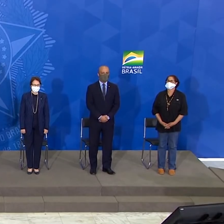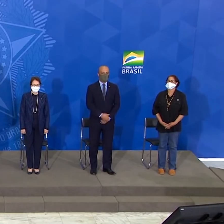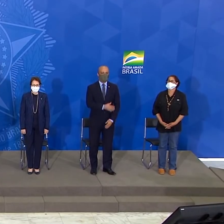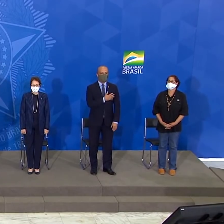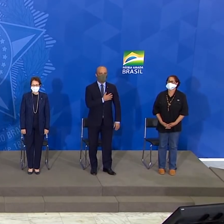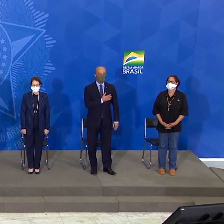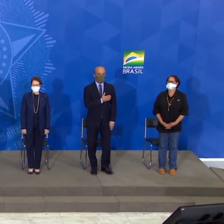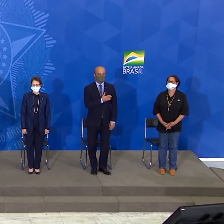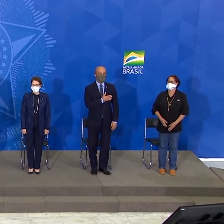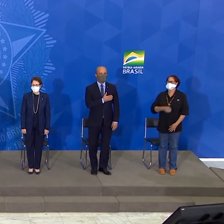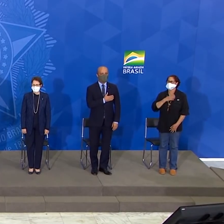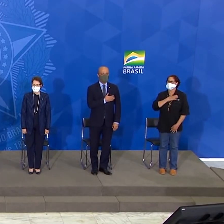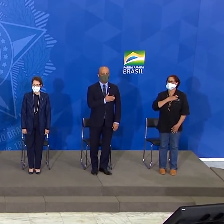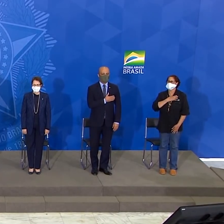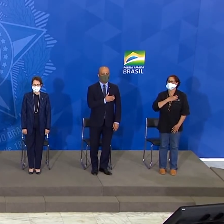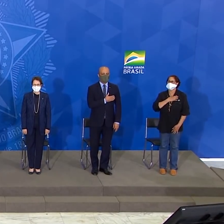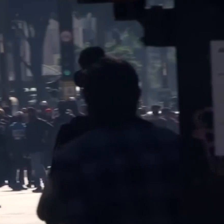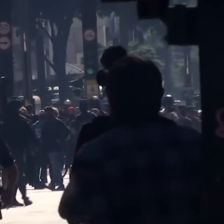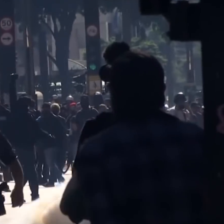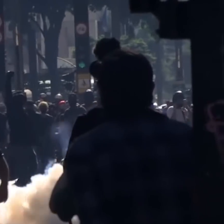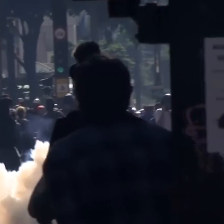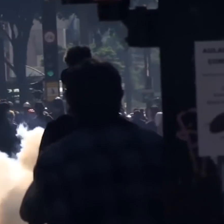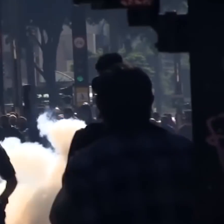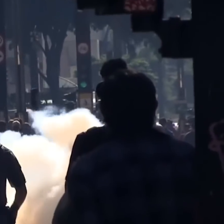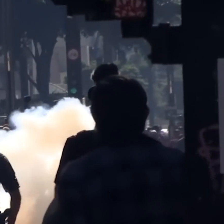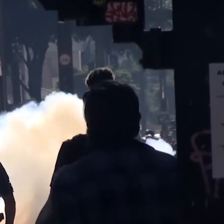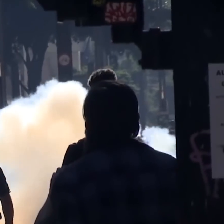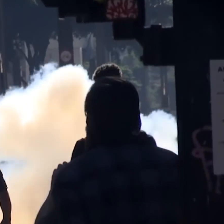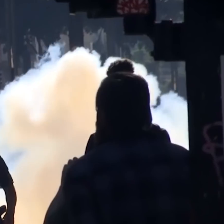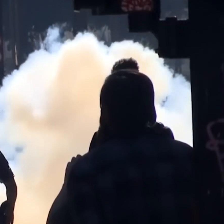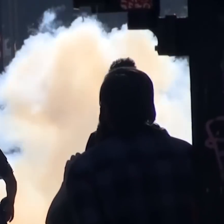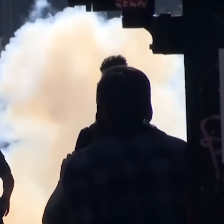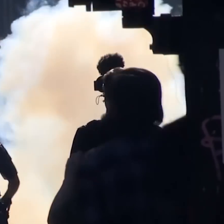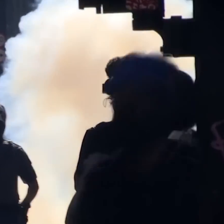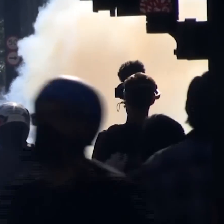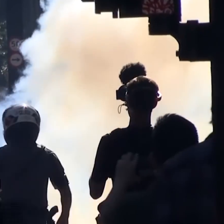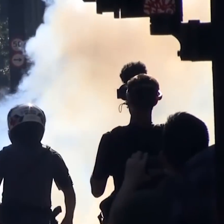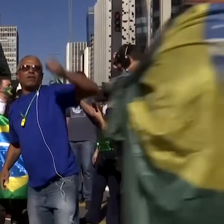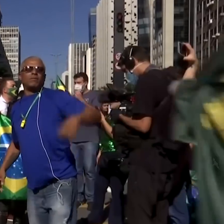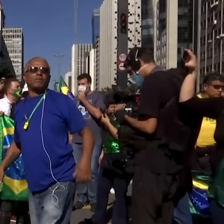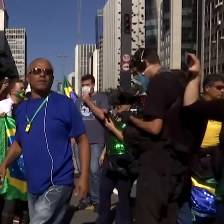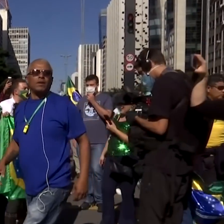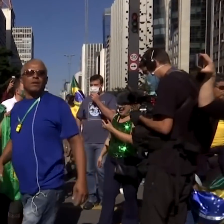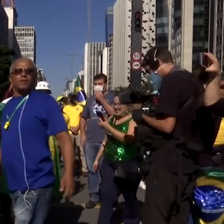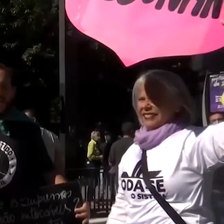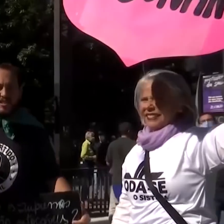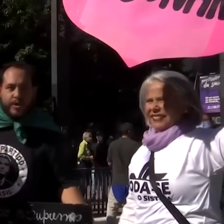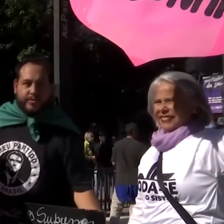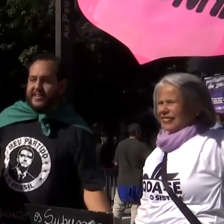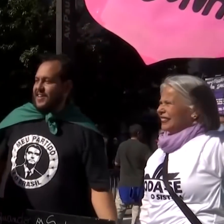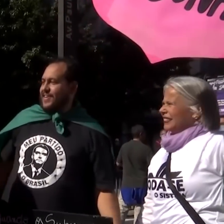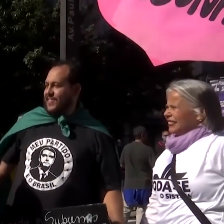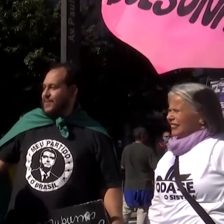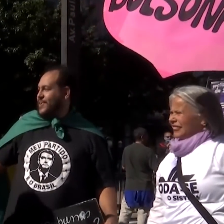Minister seiner Regierung sind Corona-positiv. In Brasilien gibt es Proteste gegen den Präsidenten, aber auch dessen Anhänger gingen auf die Straße.